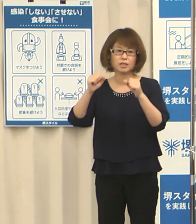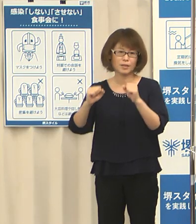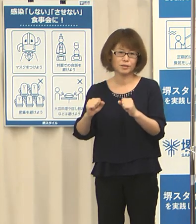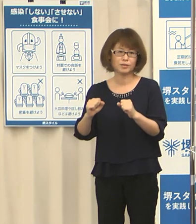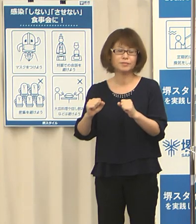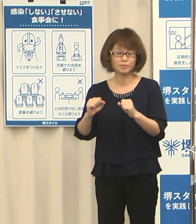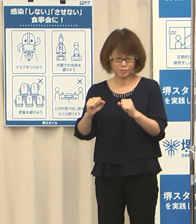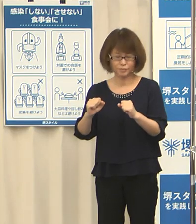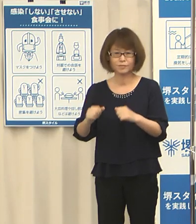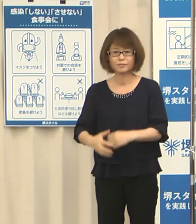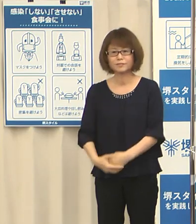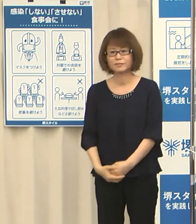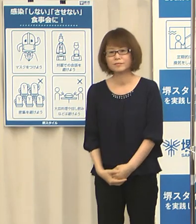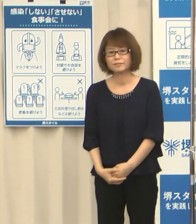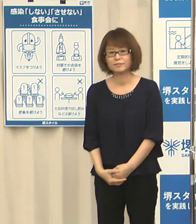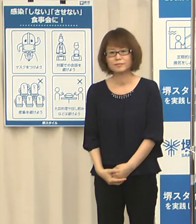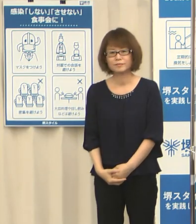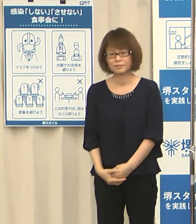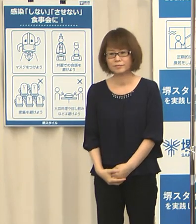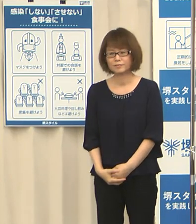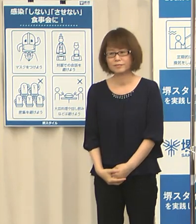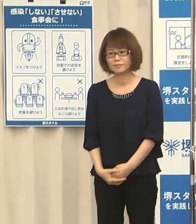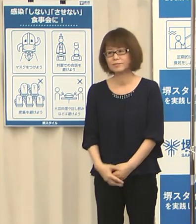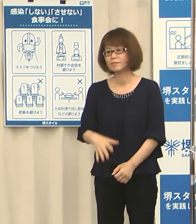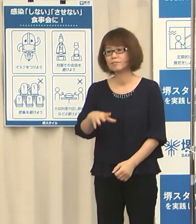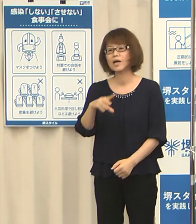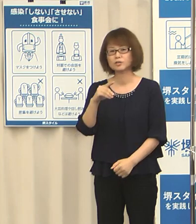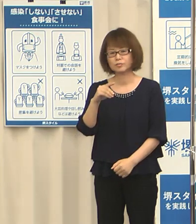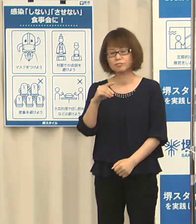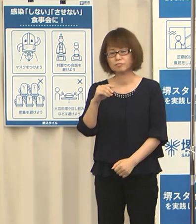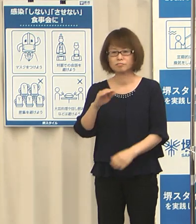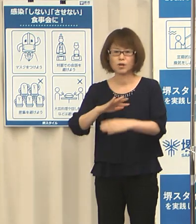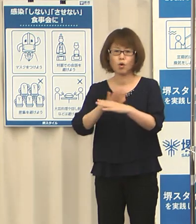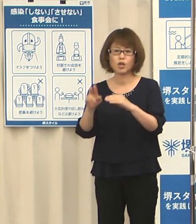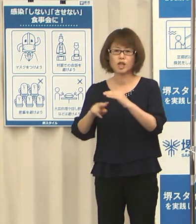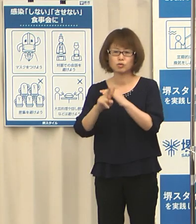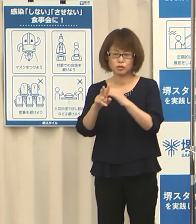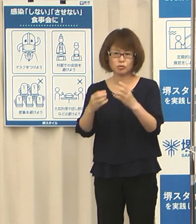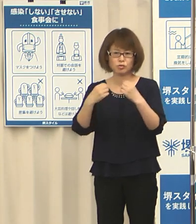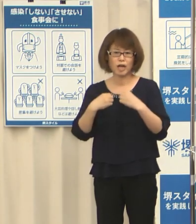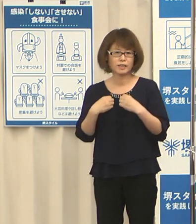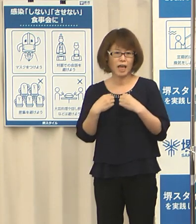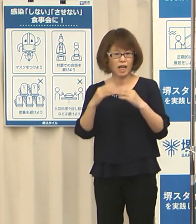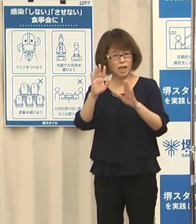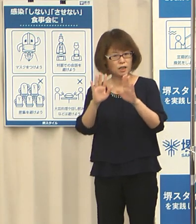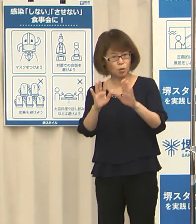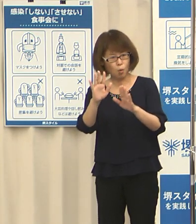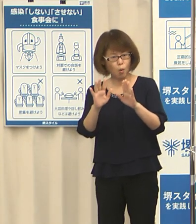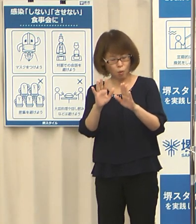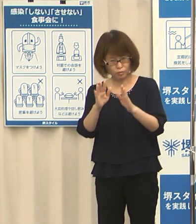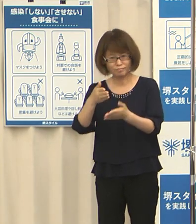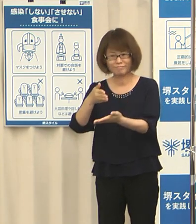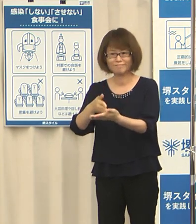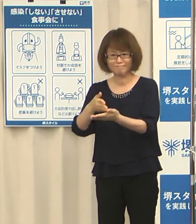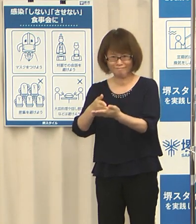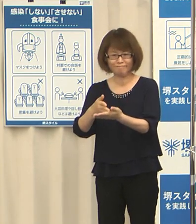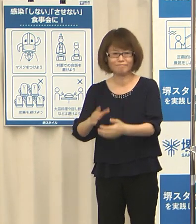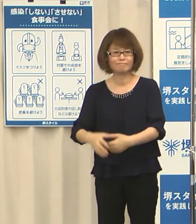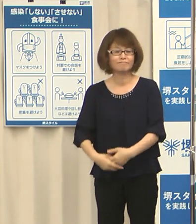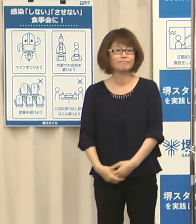ていただいております。まず新型コロナウイルス感染症の状況からお伝えをいた